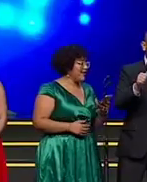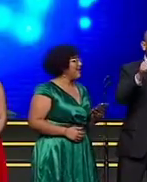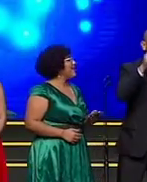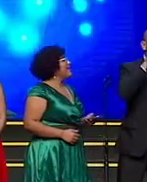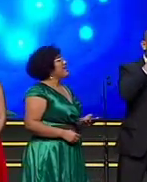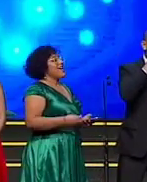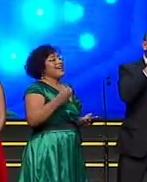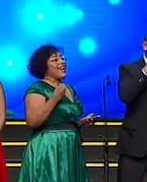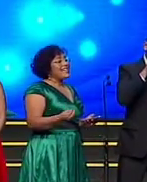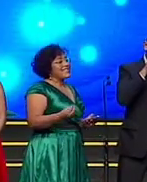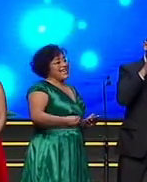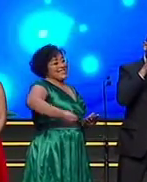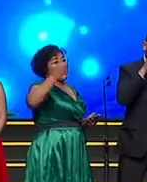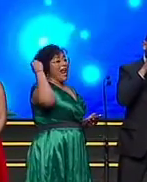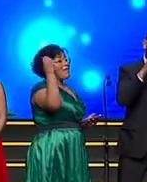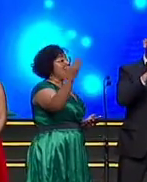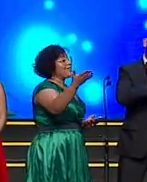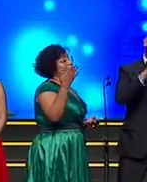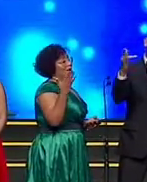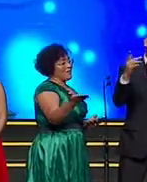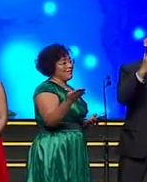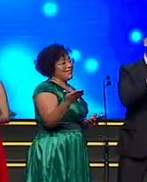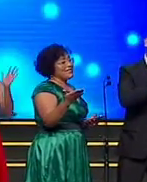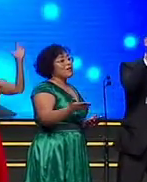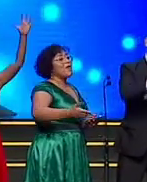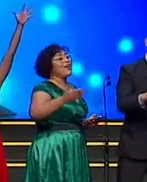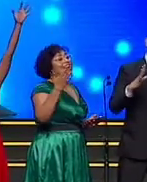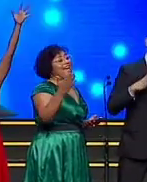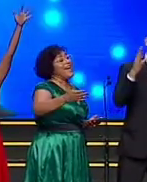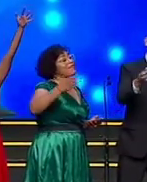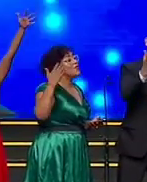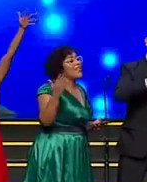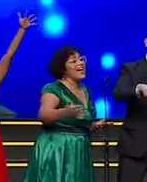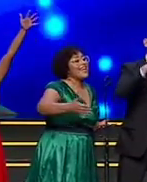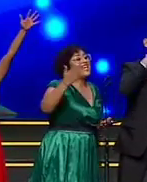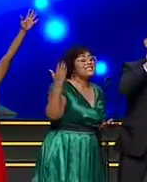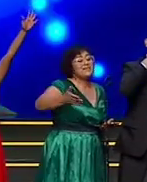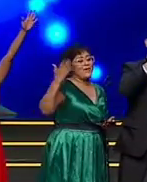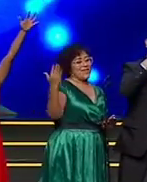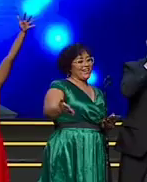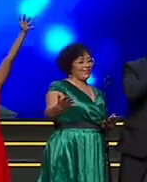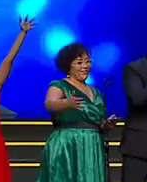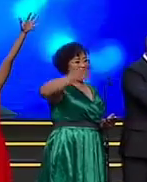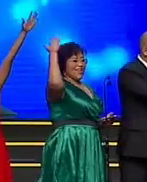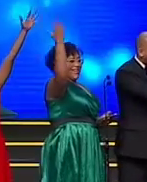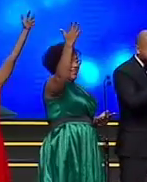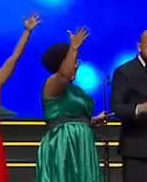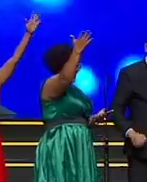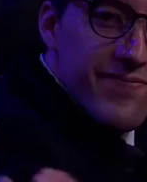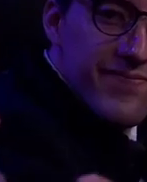Gracias a Alberto Lovnitz por crear y fundar este proyecto Muchas,